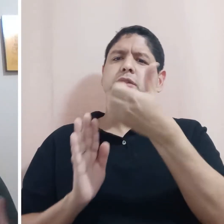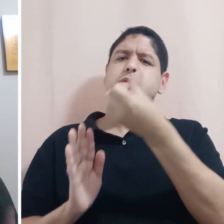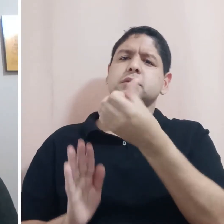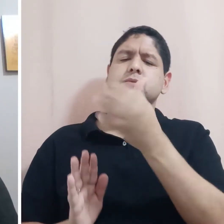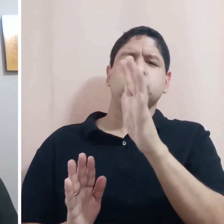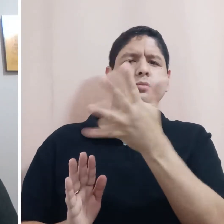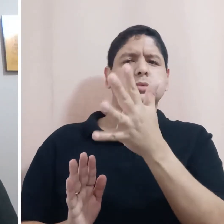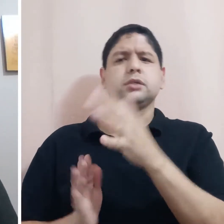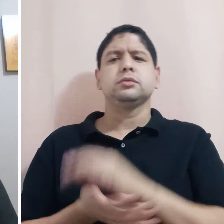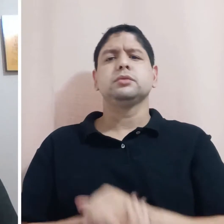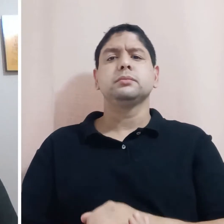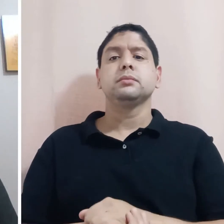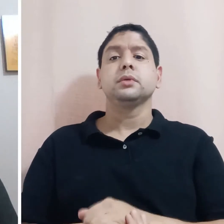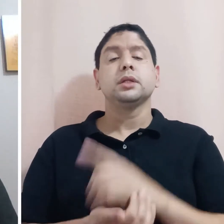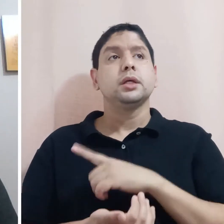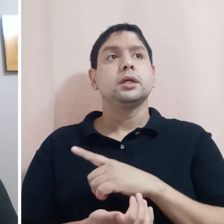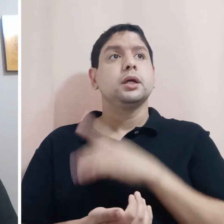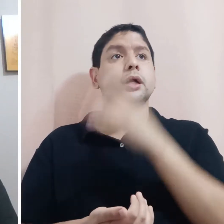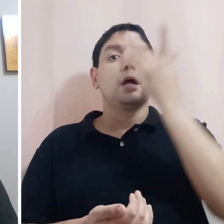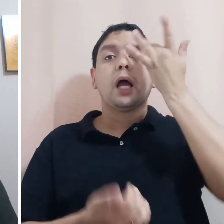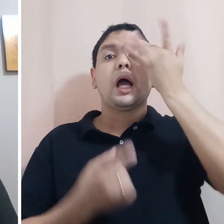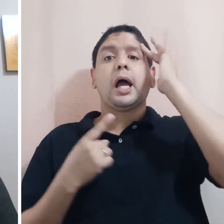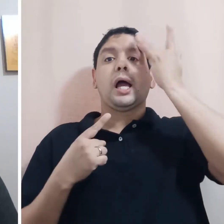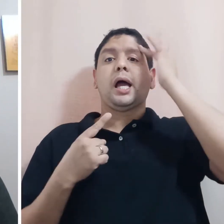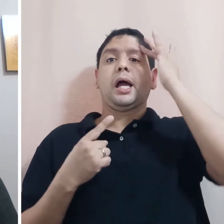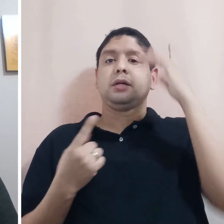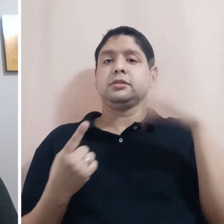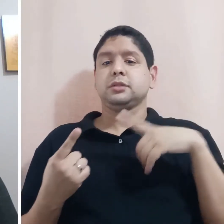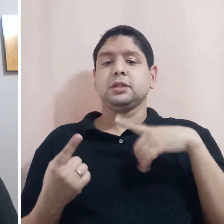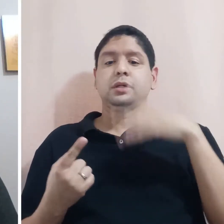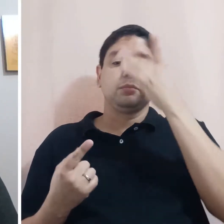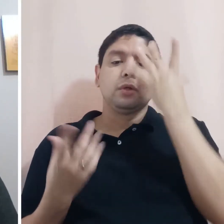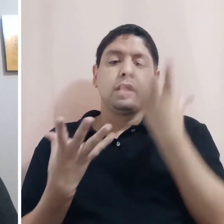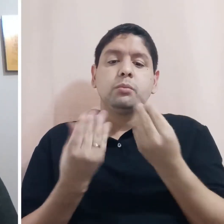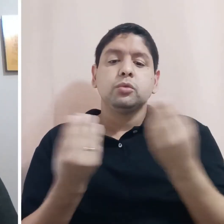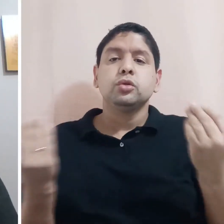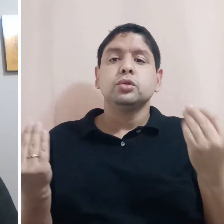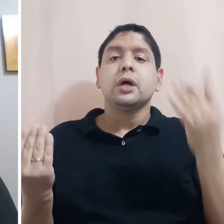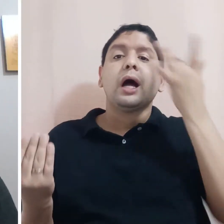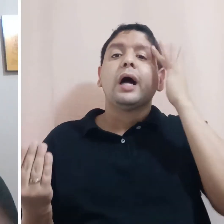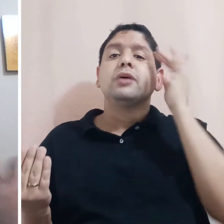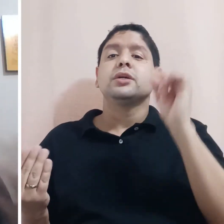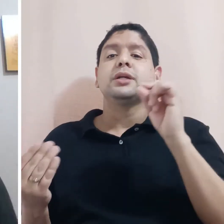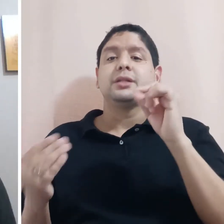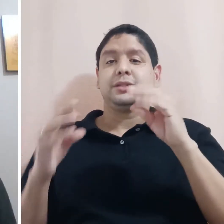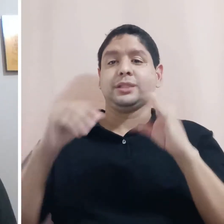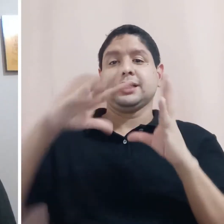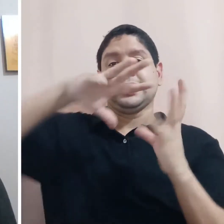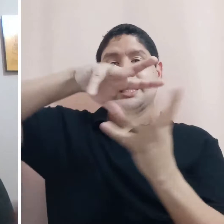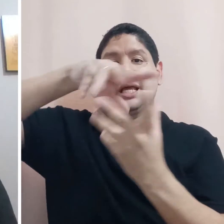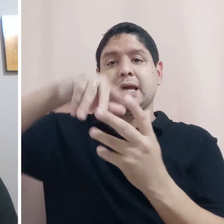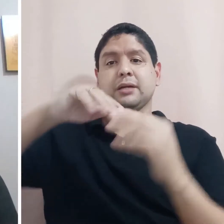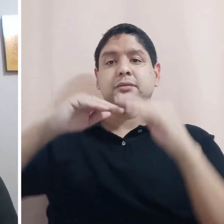XV, o século XVI principalmente, existia uma quase